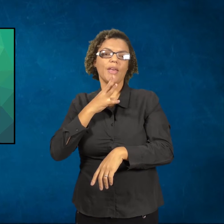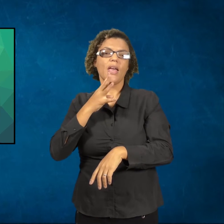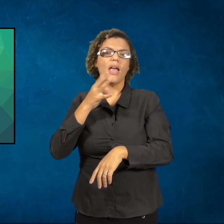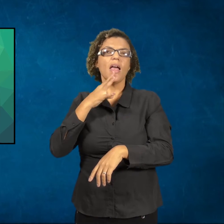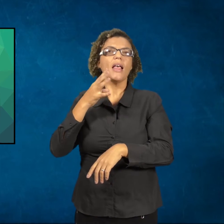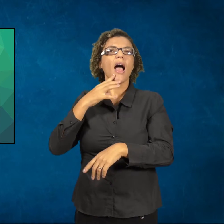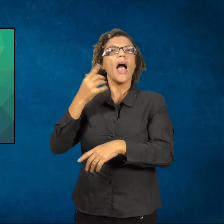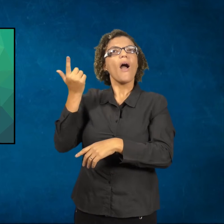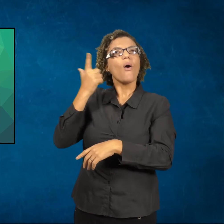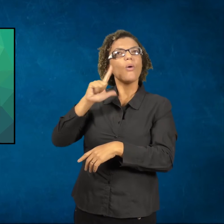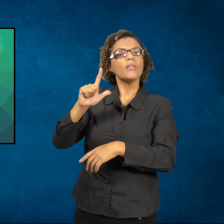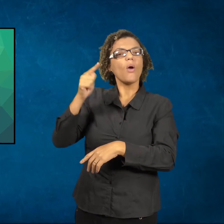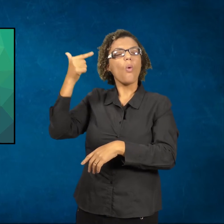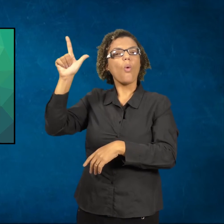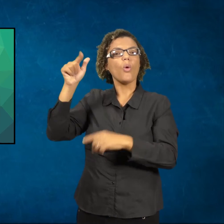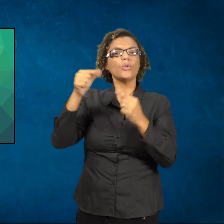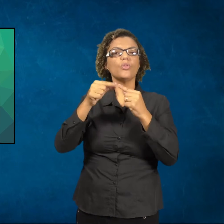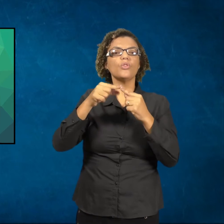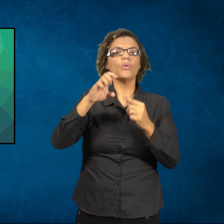acontece pelos esquemas